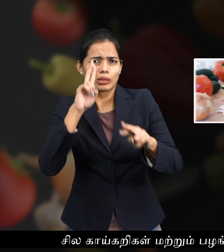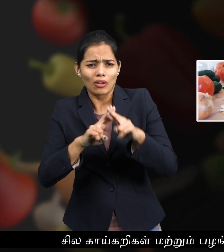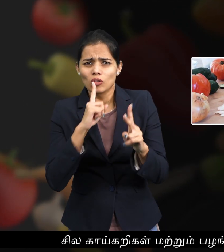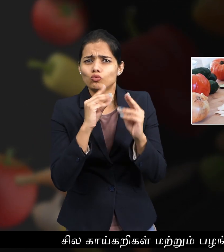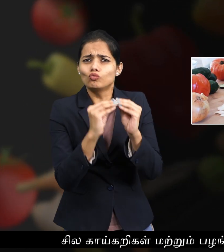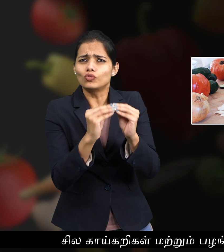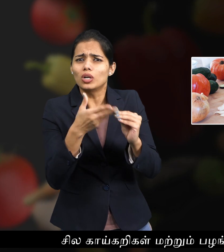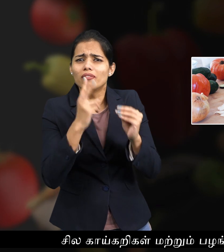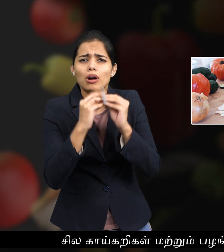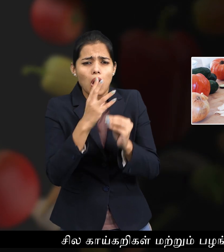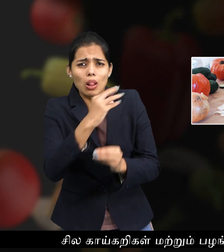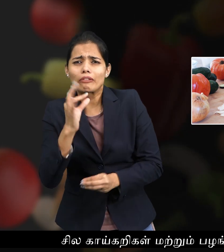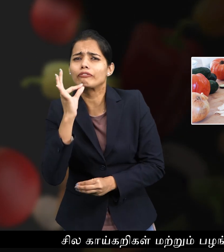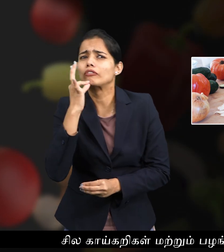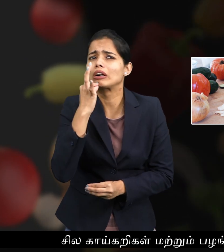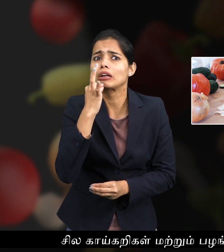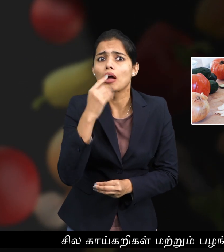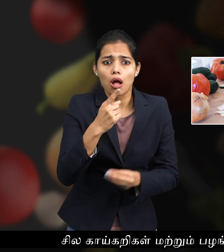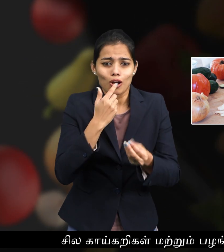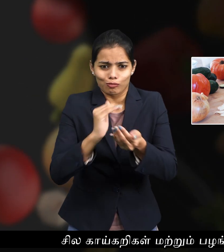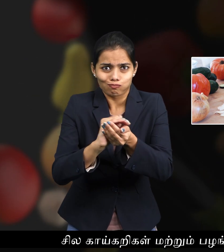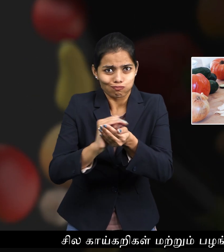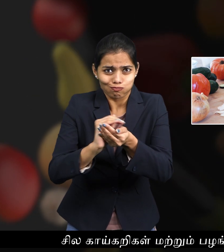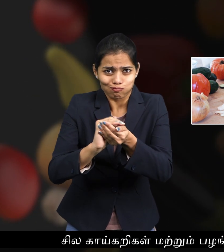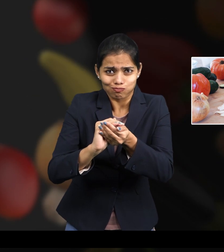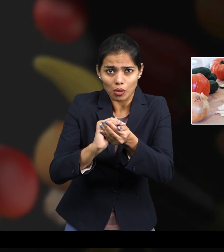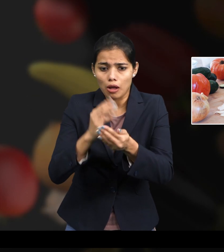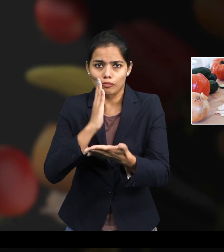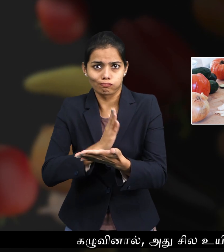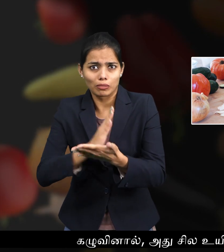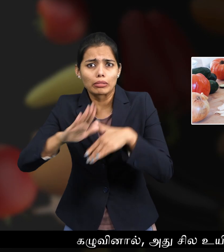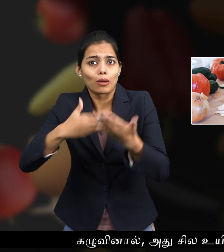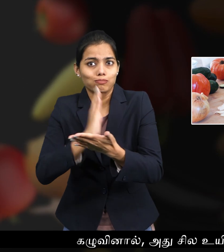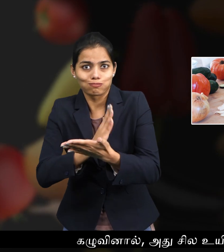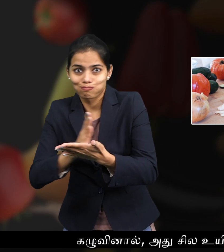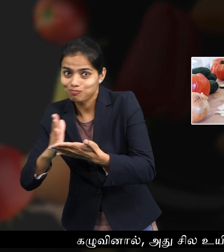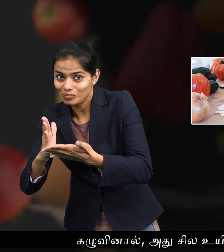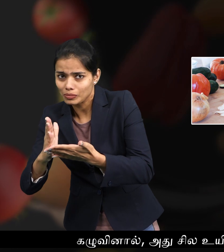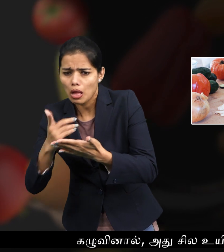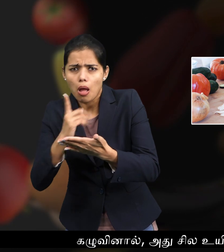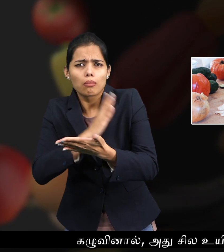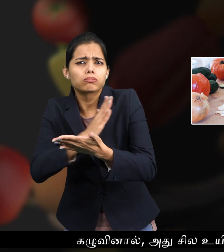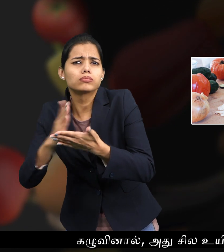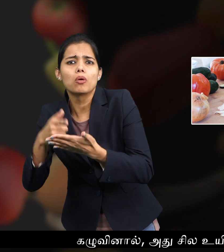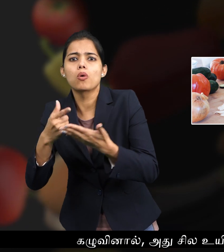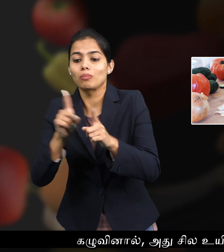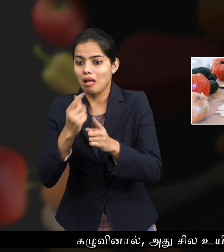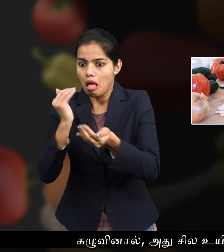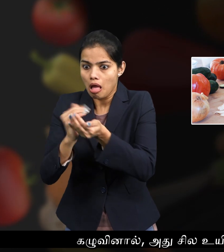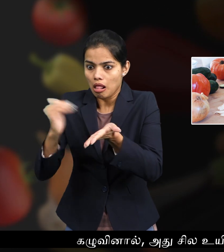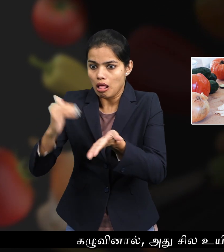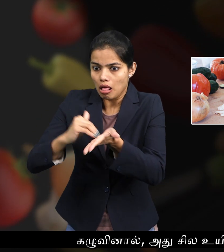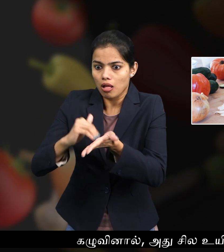சில காய்கறிகள் மற்றும் பழங்களை வெட்டி அல்லது தோலுரித்த பிறகு கழுவினால் அது சில உயிர்ச்சத்துக்களை